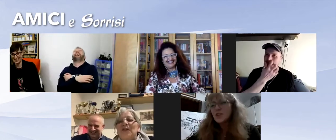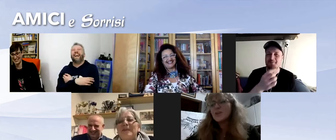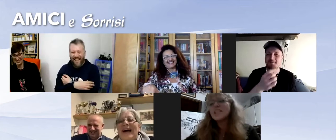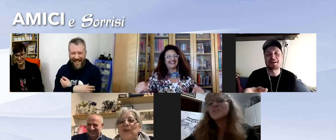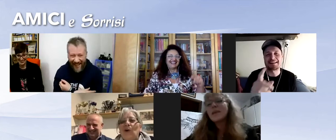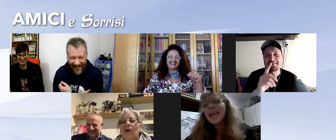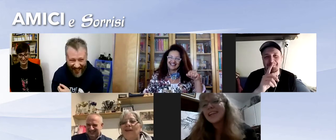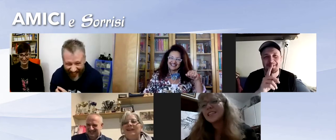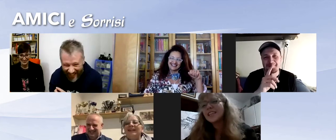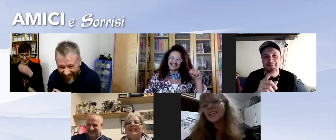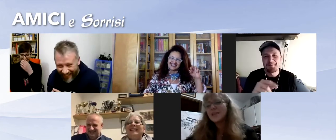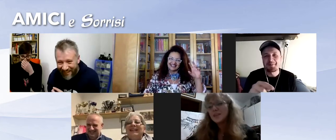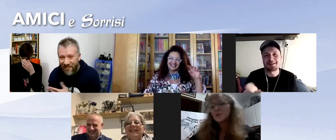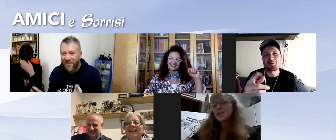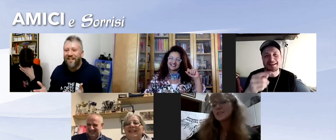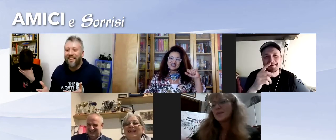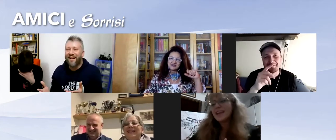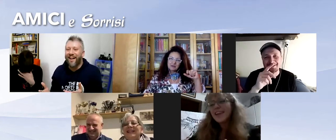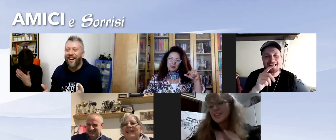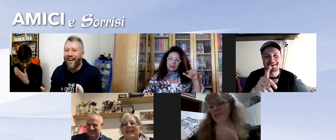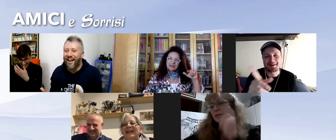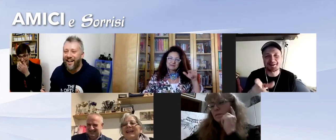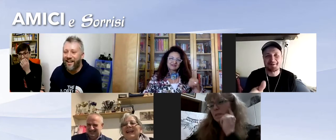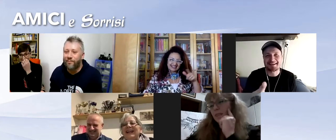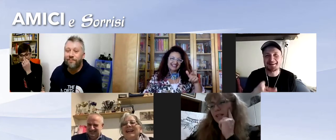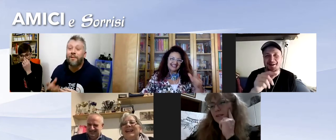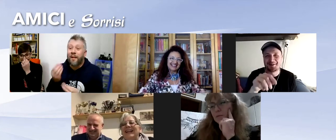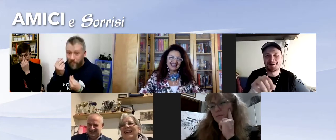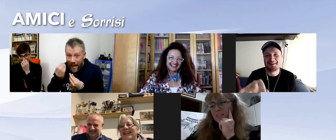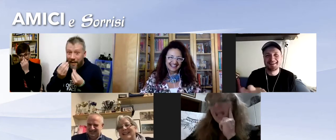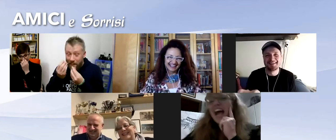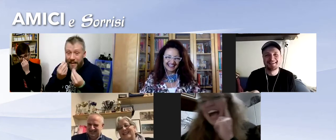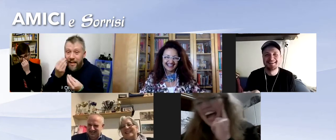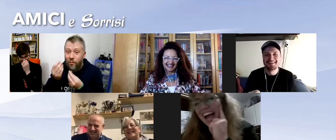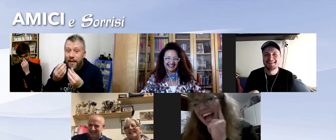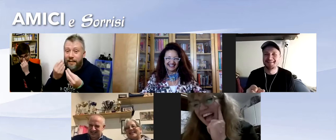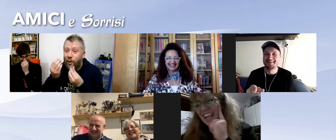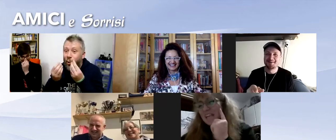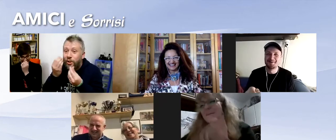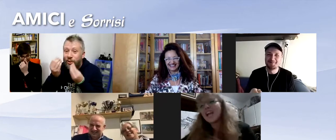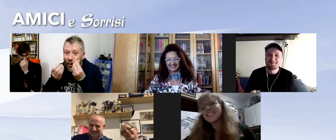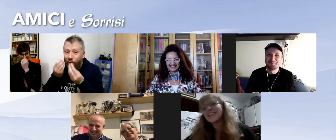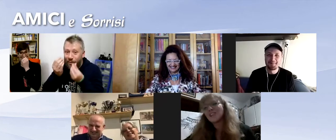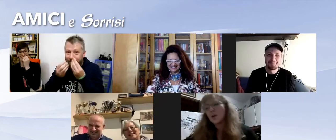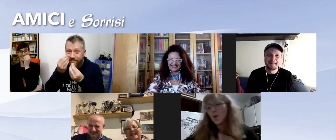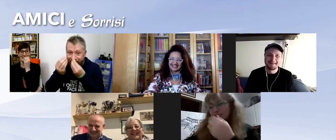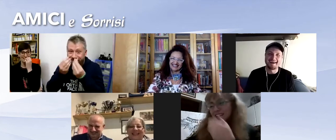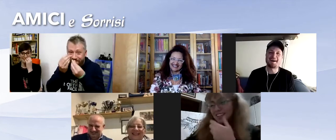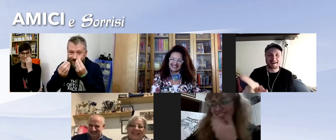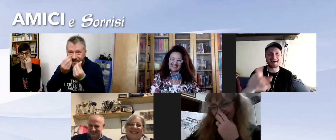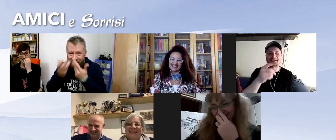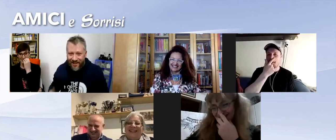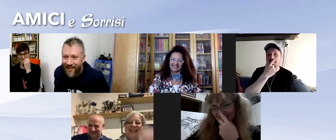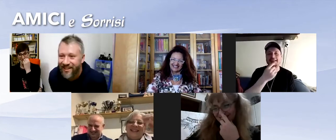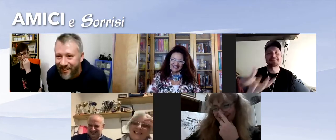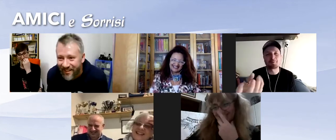che forma? Gli spaghetti! Ma dopo la devi mangiare quella roba lì o... Entro gusto. La scatola vuota. Ah,